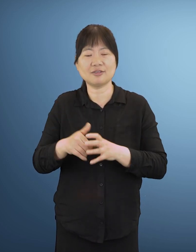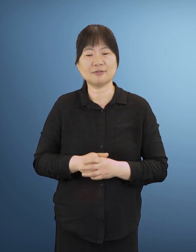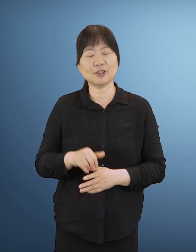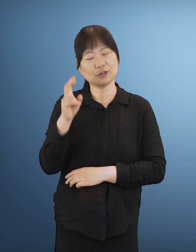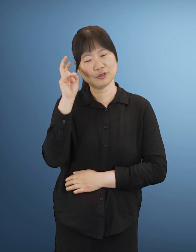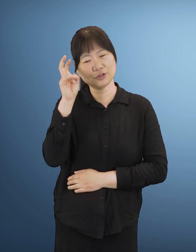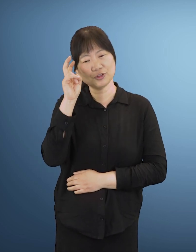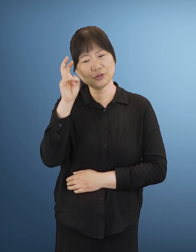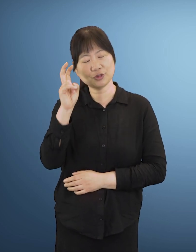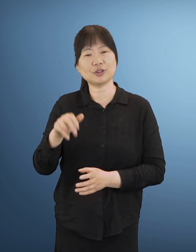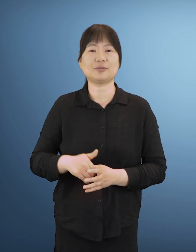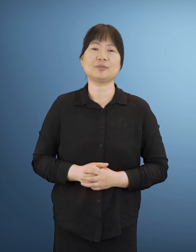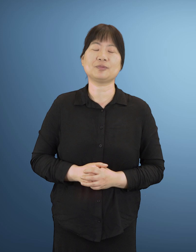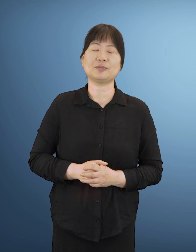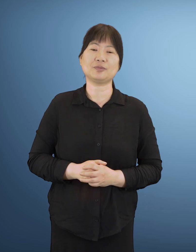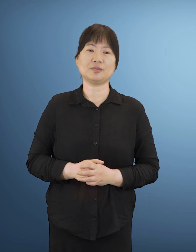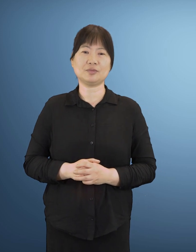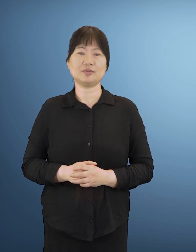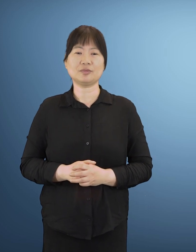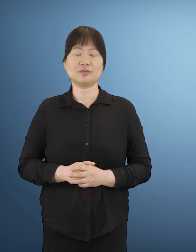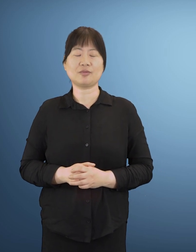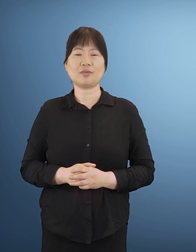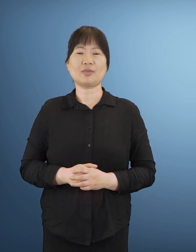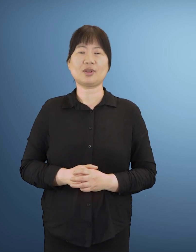추정을 해요. 합리적 추론이죠.